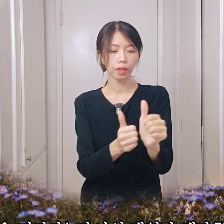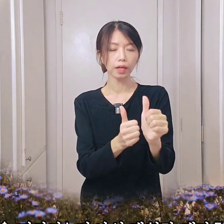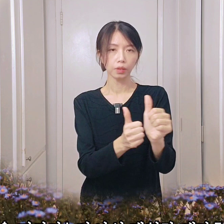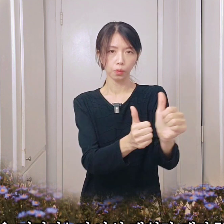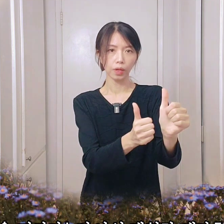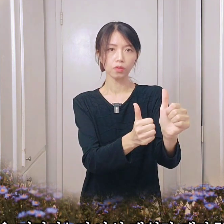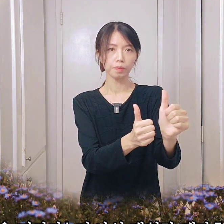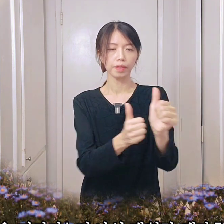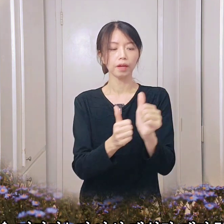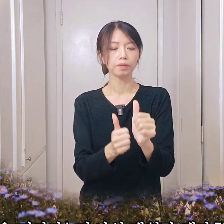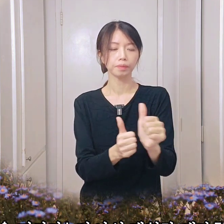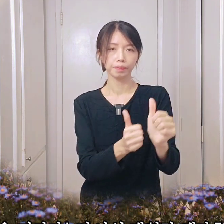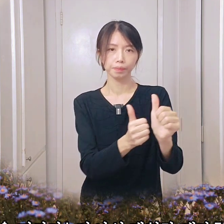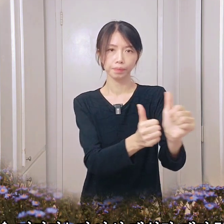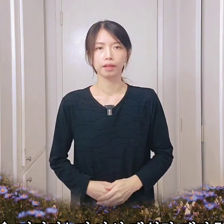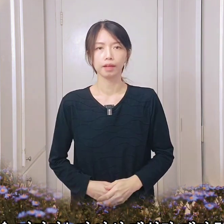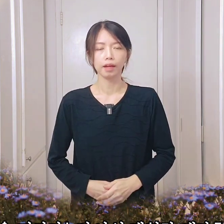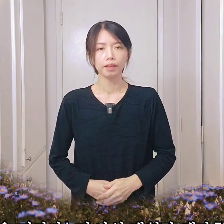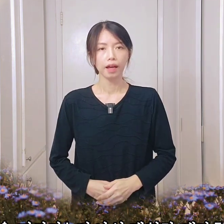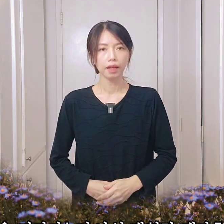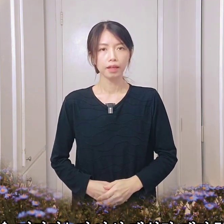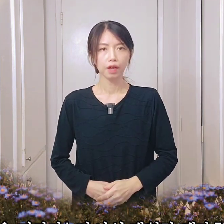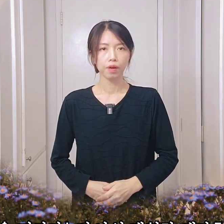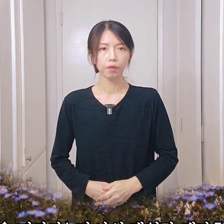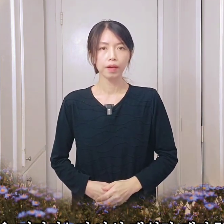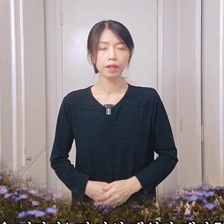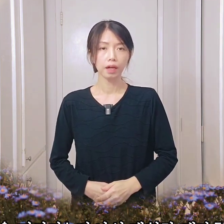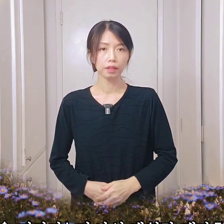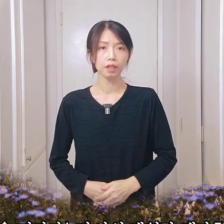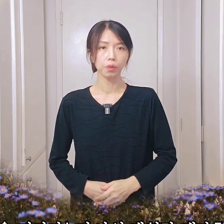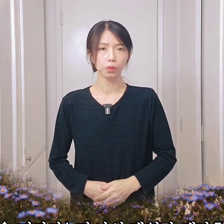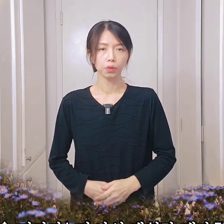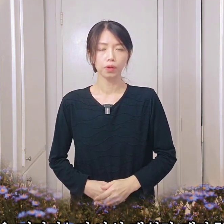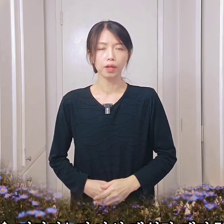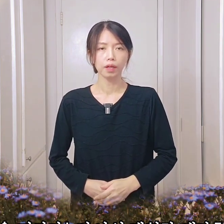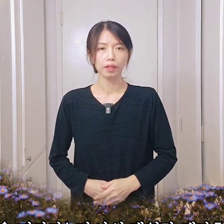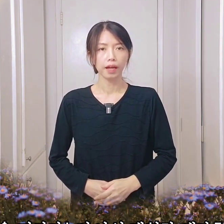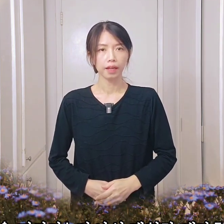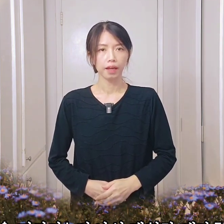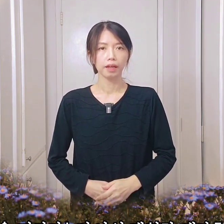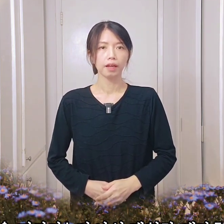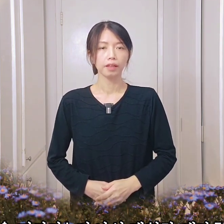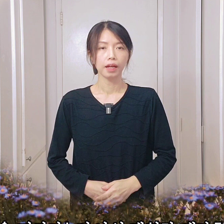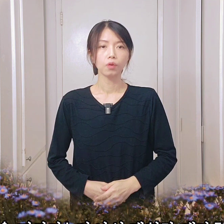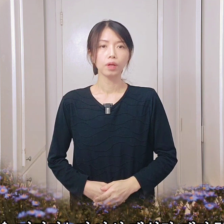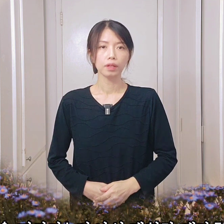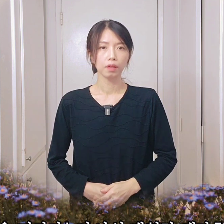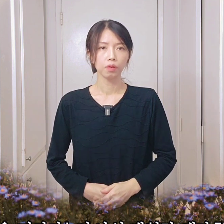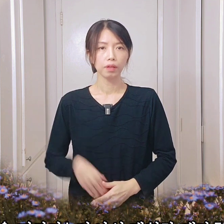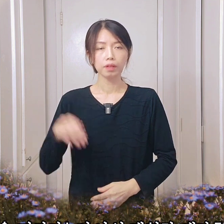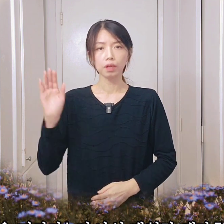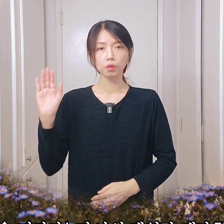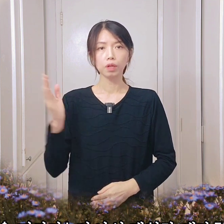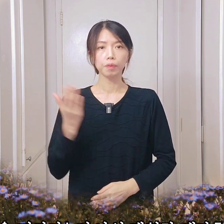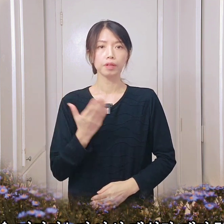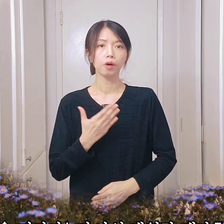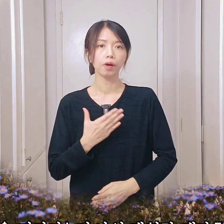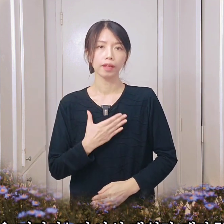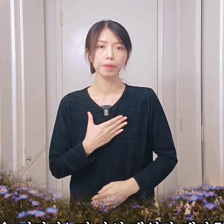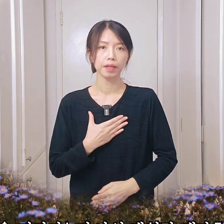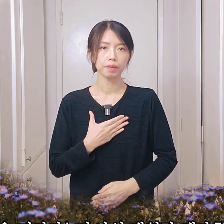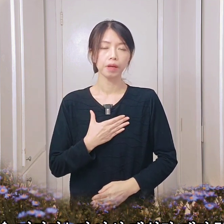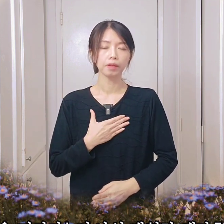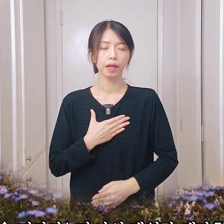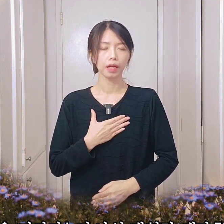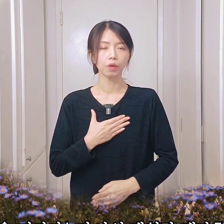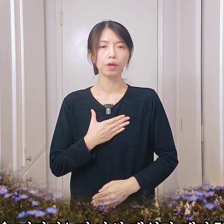앞으로 따라가도록 해주시면 돼요. 나의 계획과 생각들 모두, 나라고 한 뜻의 수어는 손을 펴서